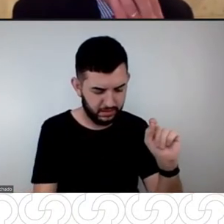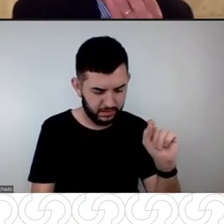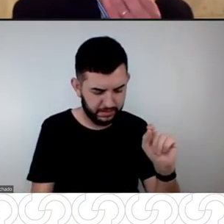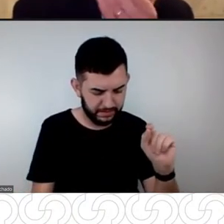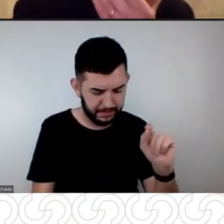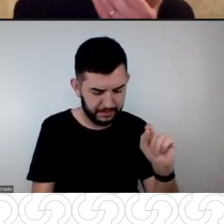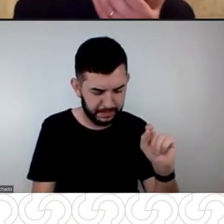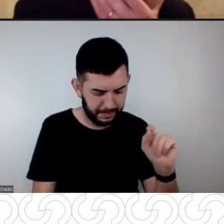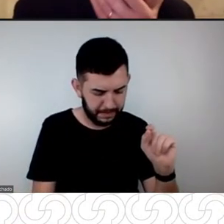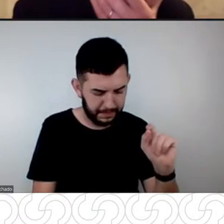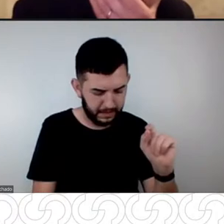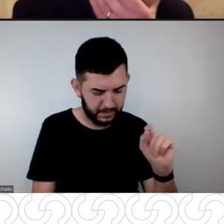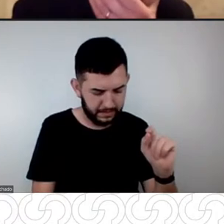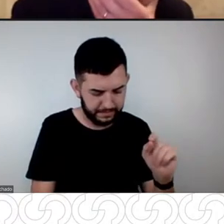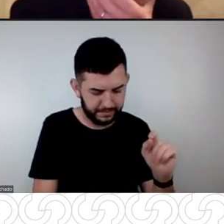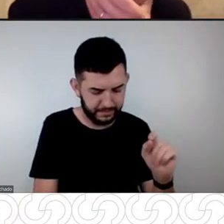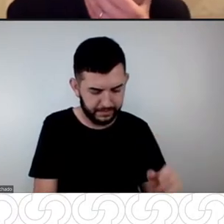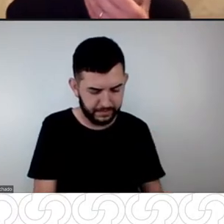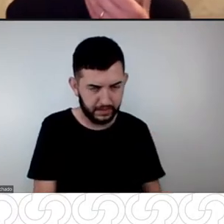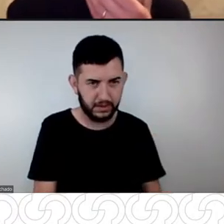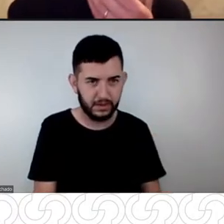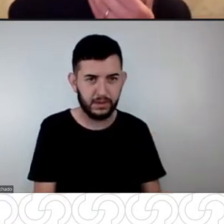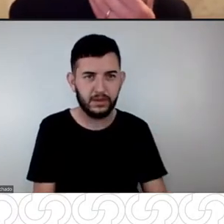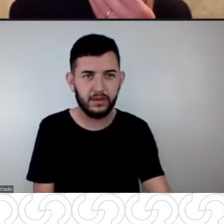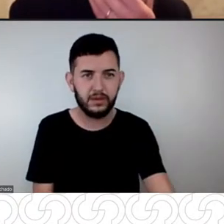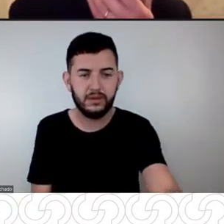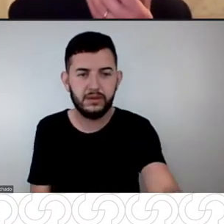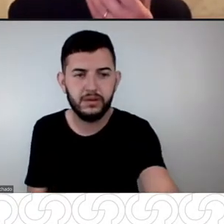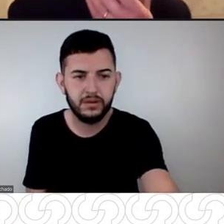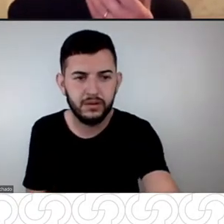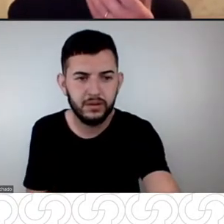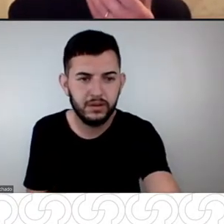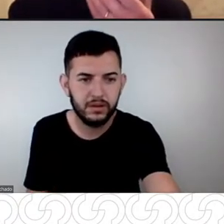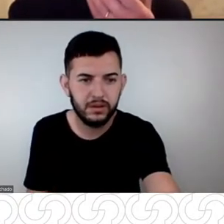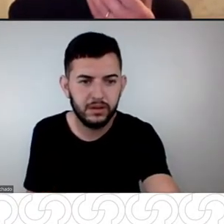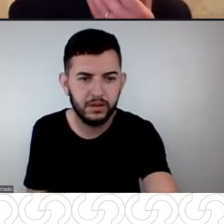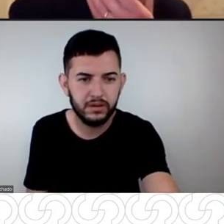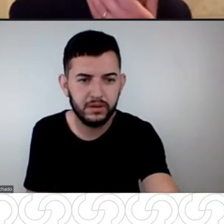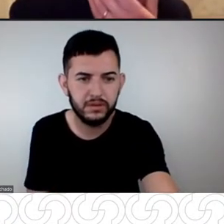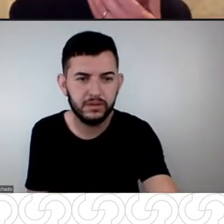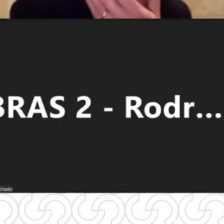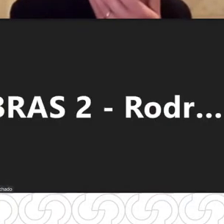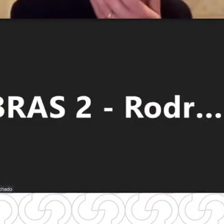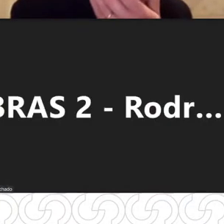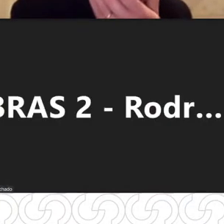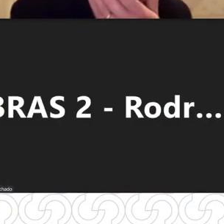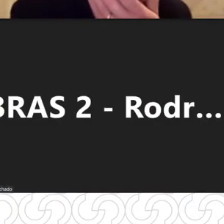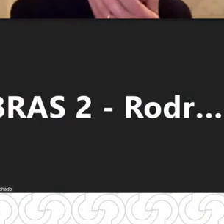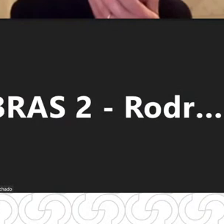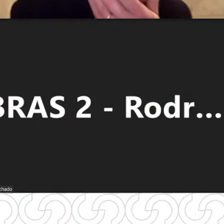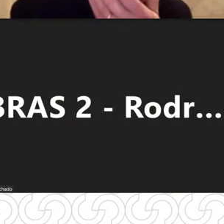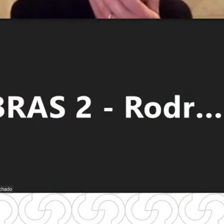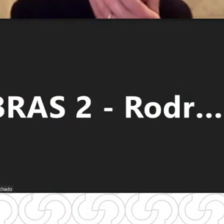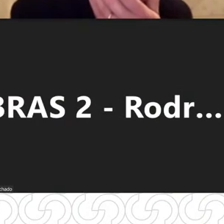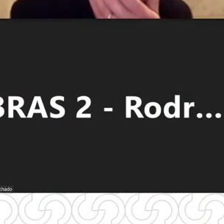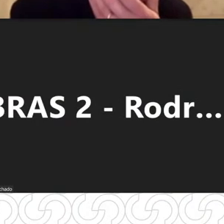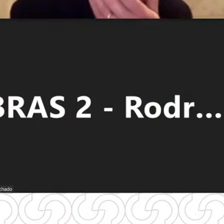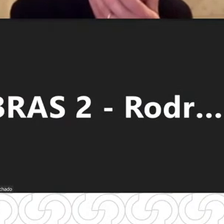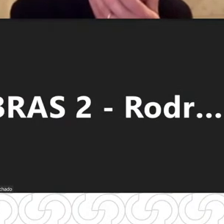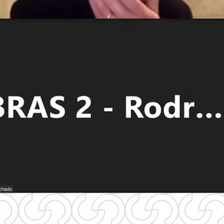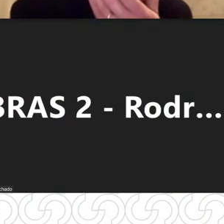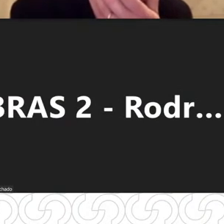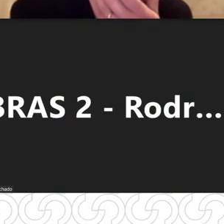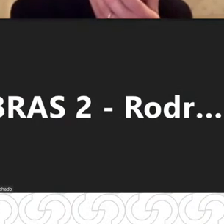obrigação agora é de fazer o possível, no limite de cada um de nossas forças, para impedir o desastre nuclear,